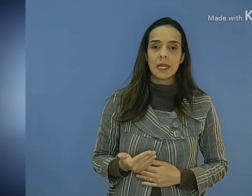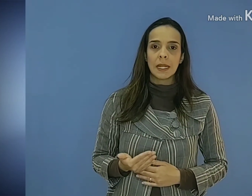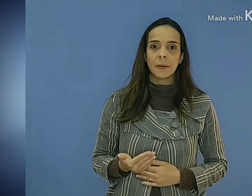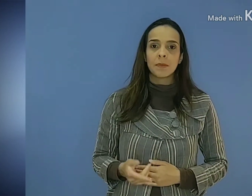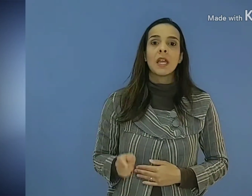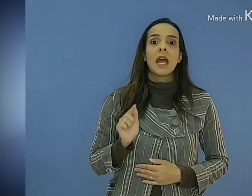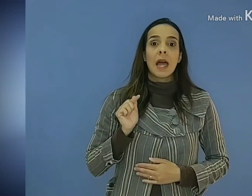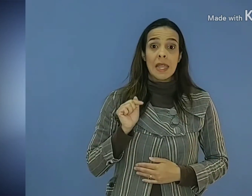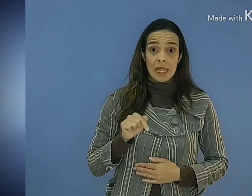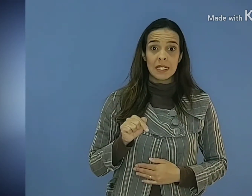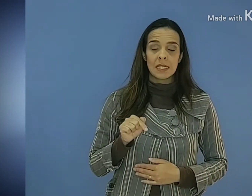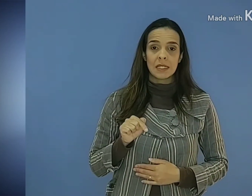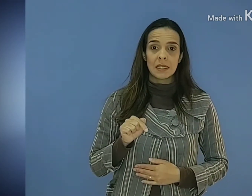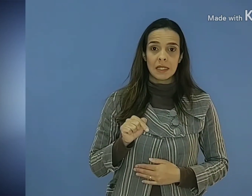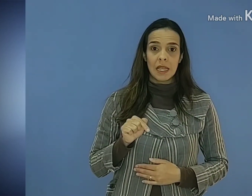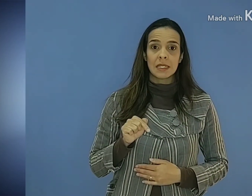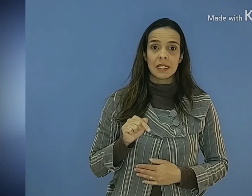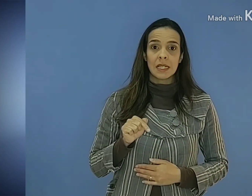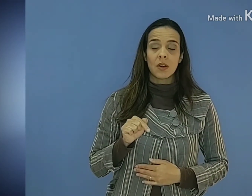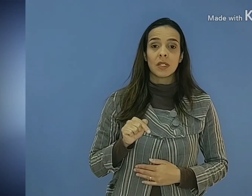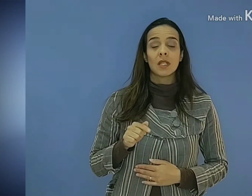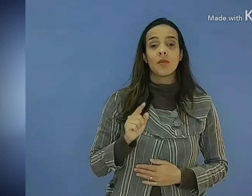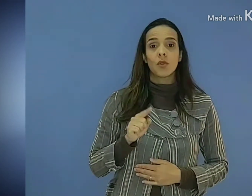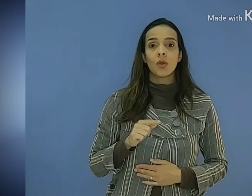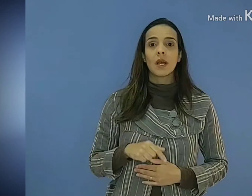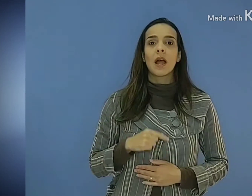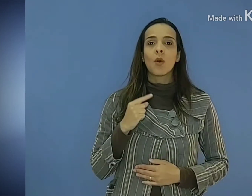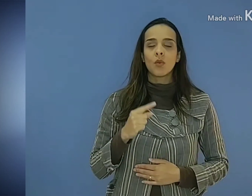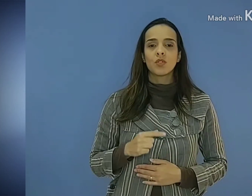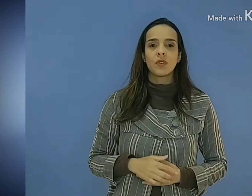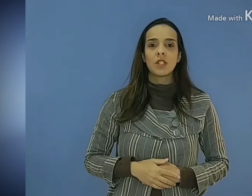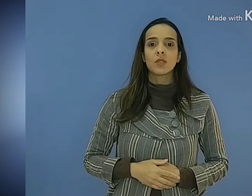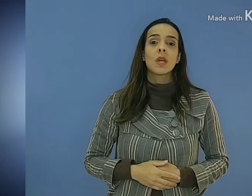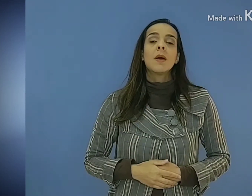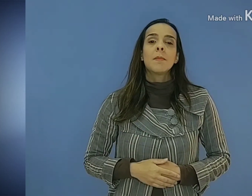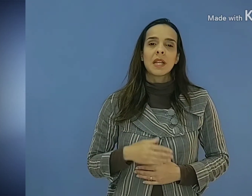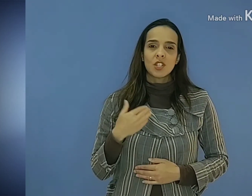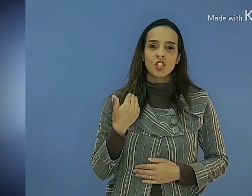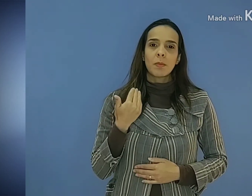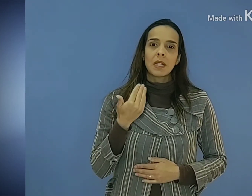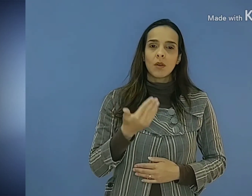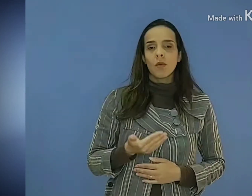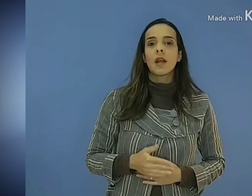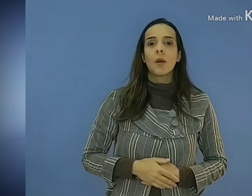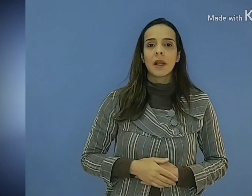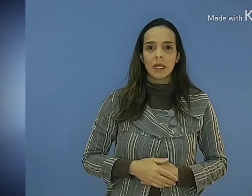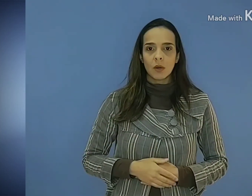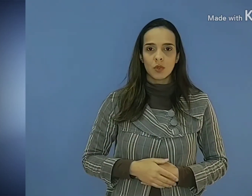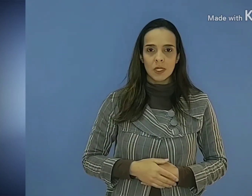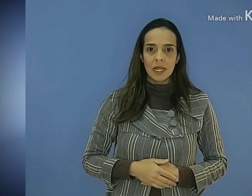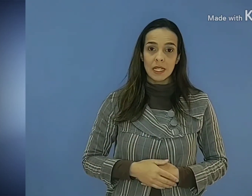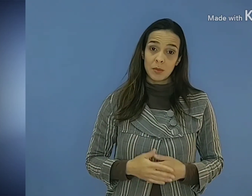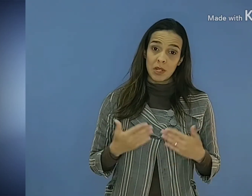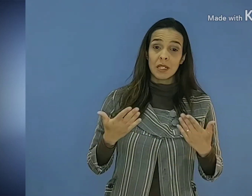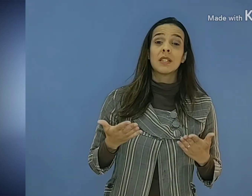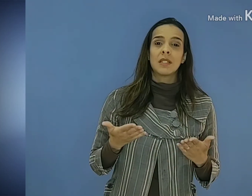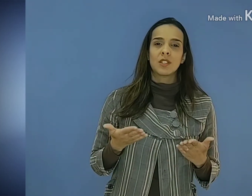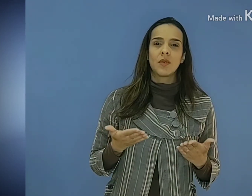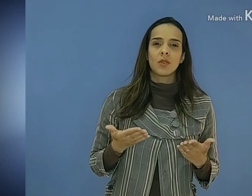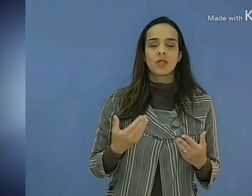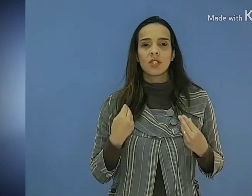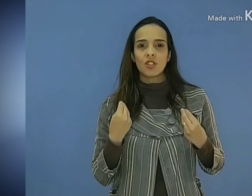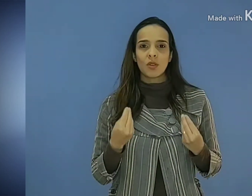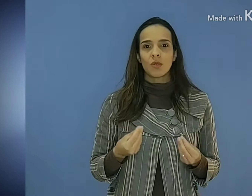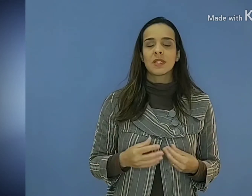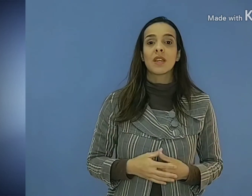vocês precisarem. Nessas aulas eu vou colocar alguns vídeos para que a gente aprenda com calma cada um dos sinais, porque às vezes